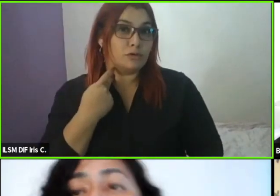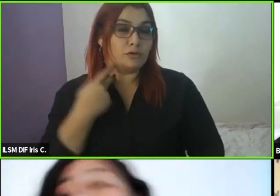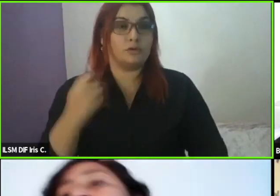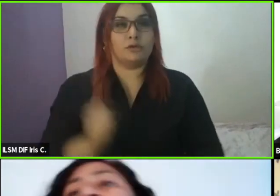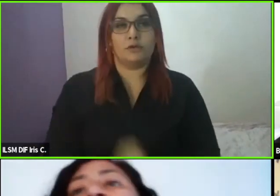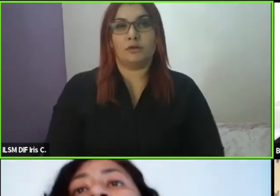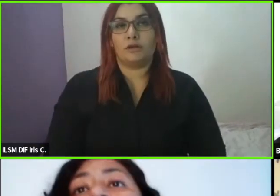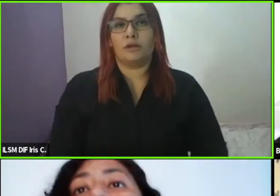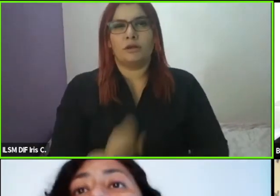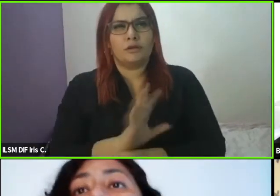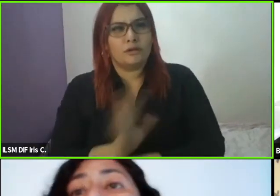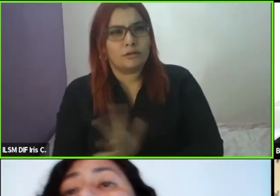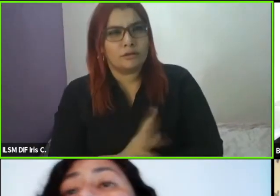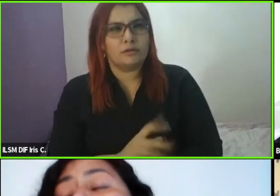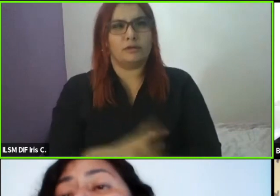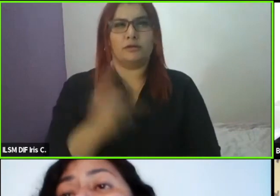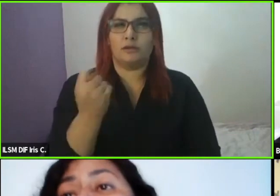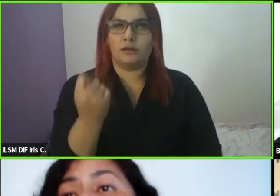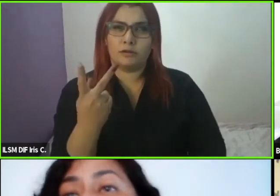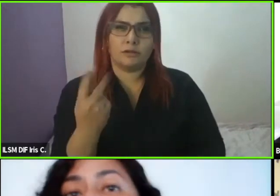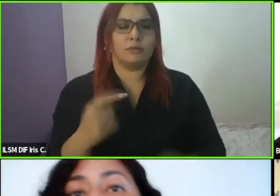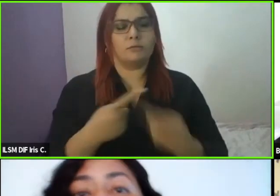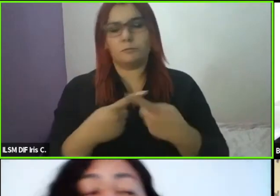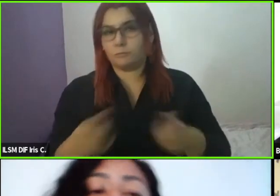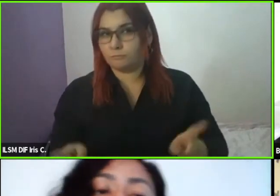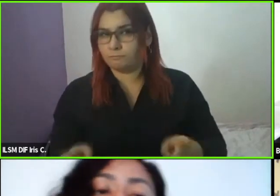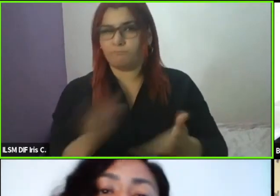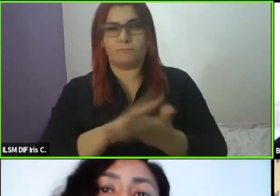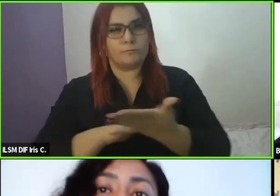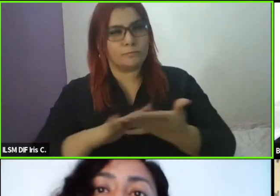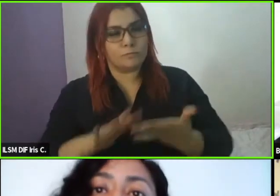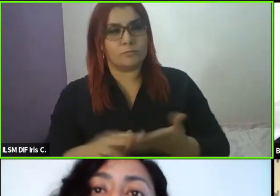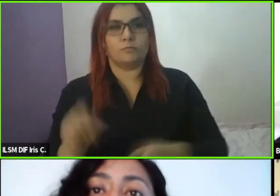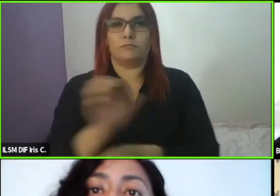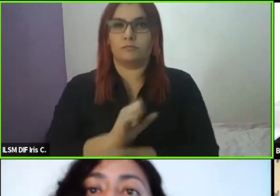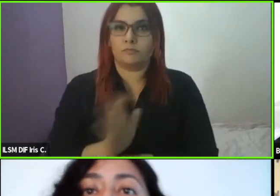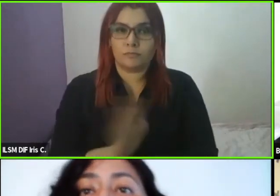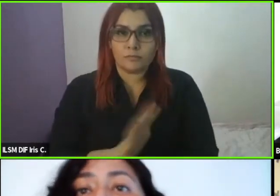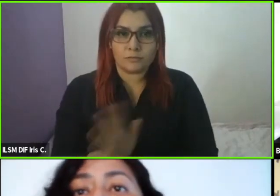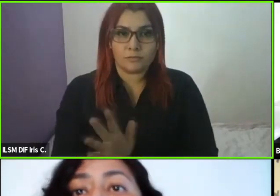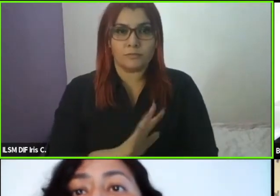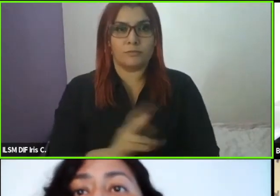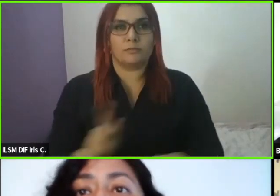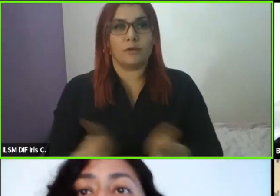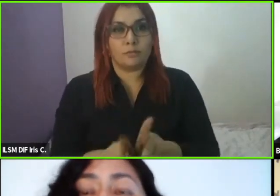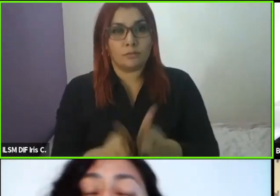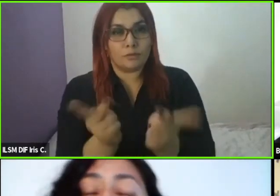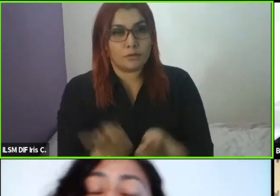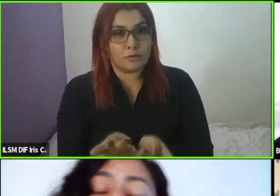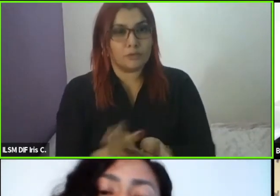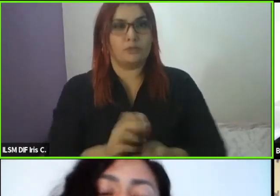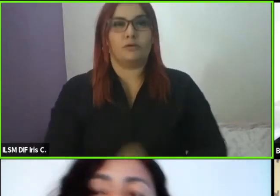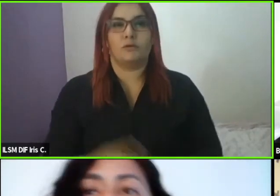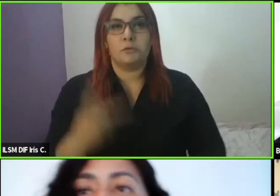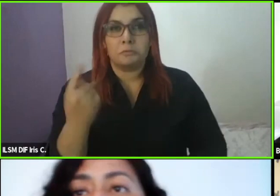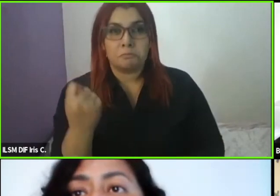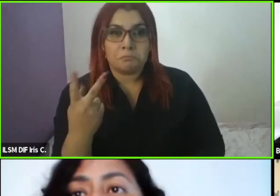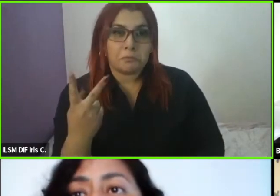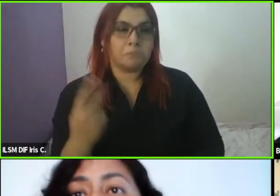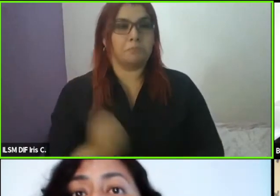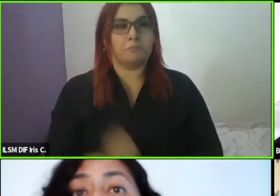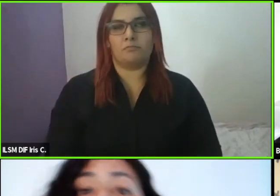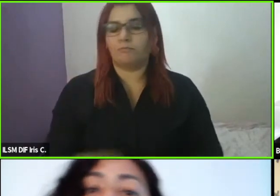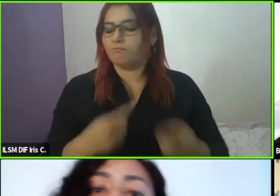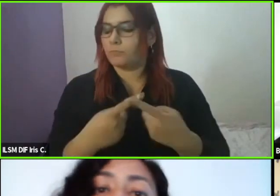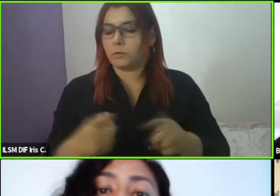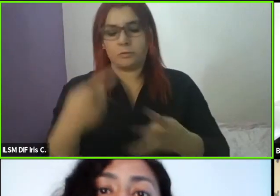comunicación o como la literatura, el cine, la prensa, las telenovelas, los memes, entre